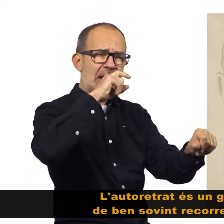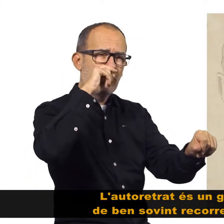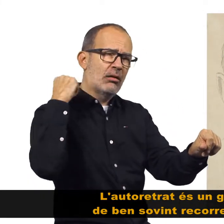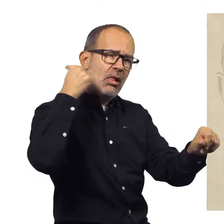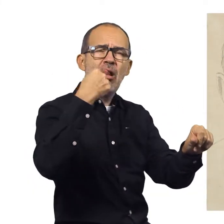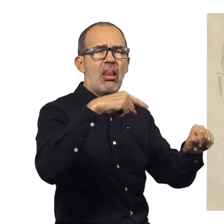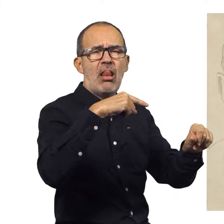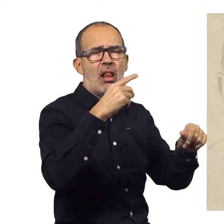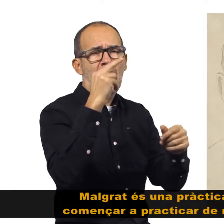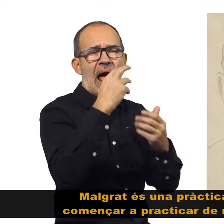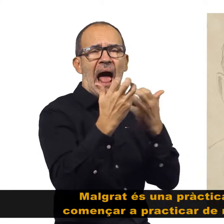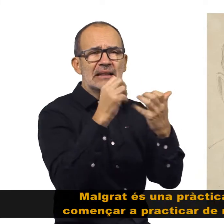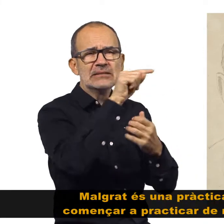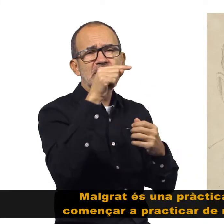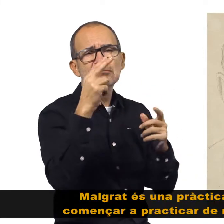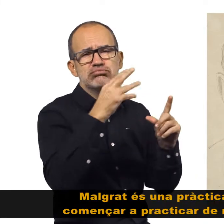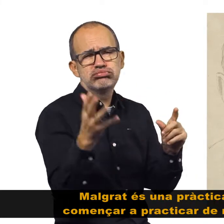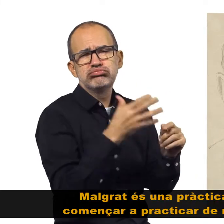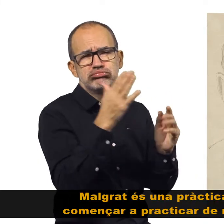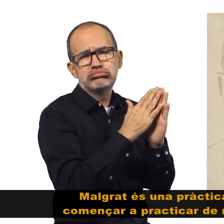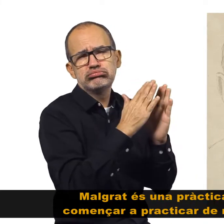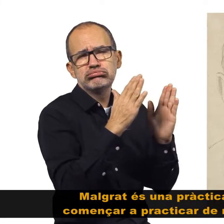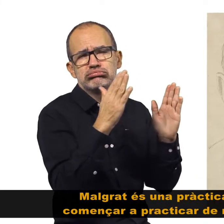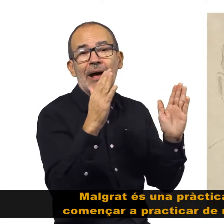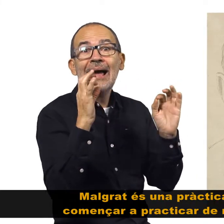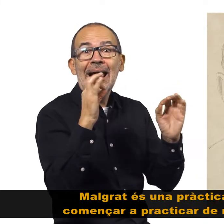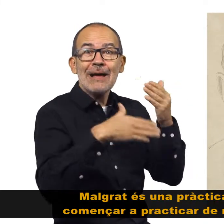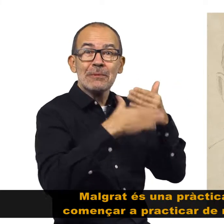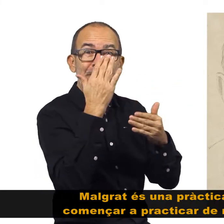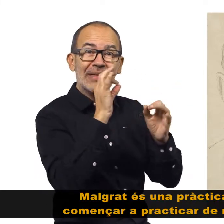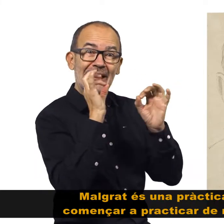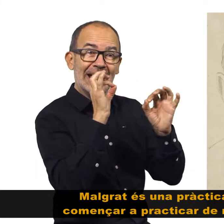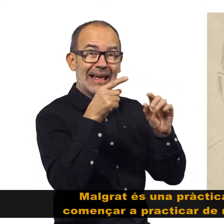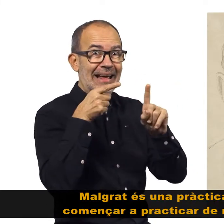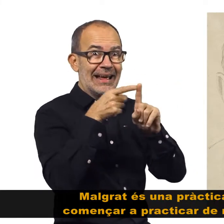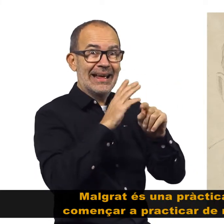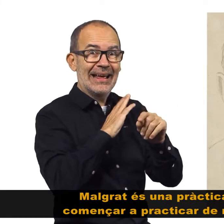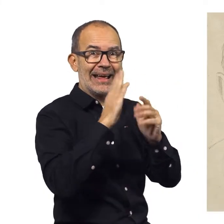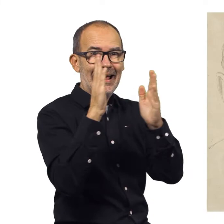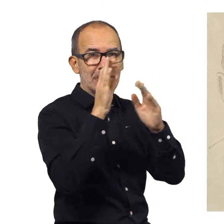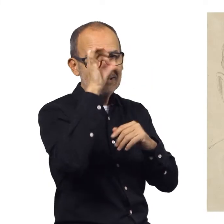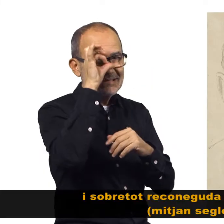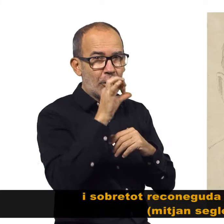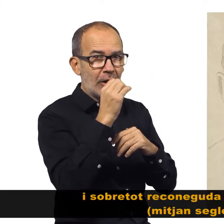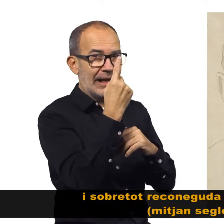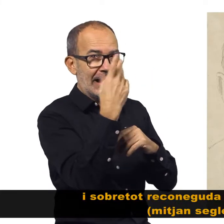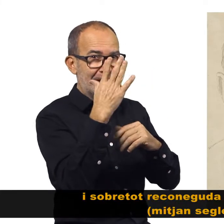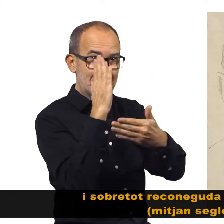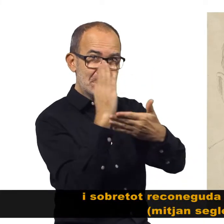L'autorretrat és un gènere al qual de ben sovint recorren els artistes. Malgrat és una pràctica llunyana, es va començar